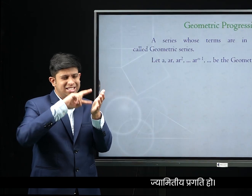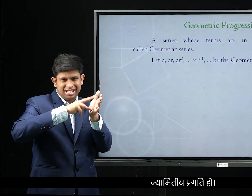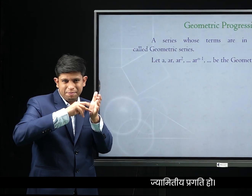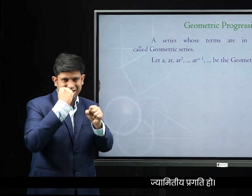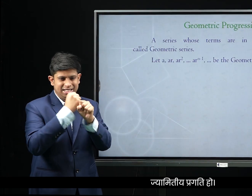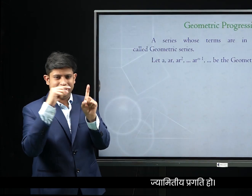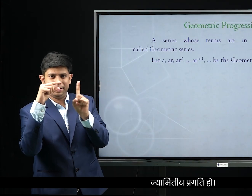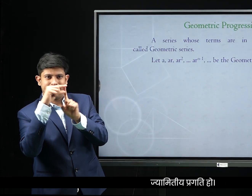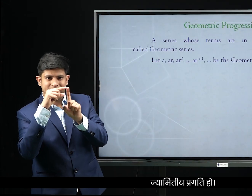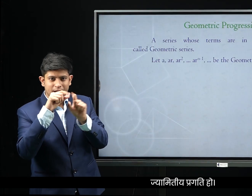ज्यामितीय प्रगति हो।